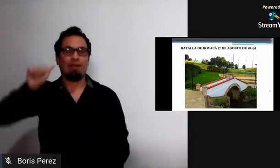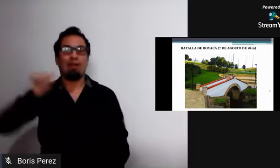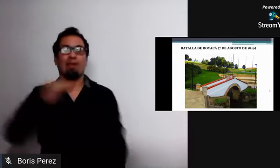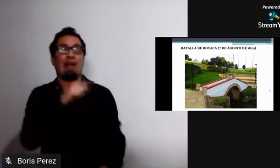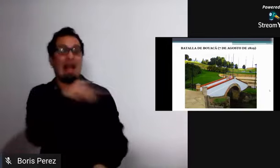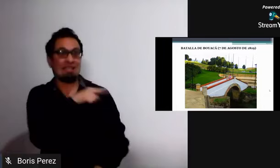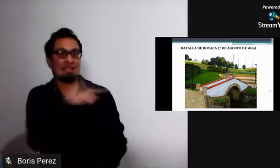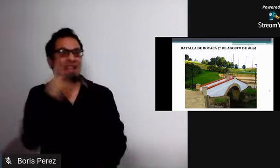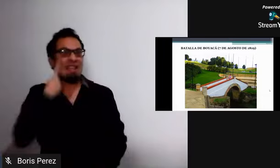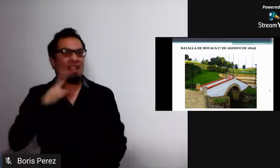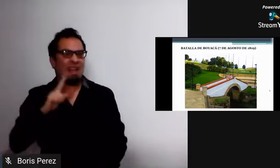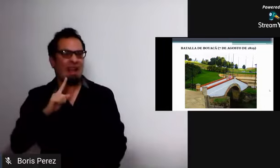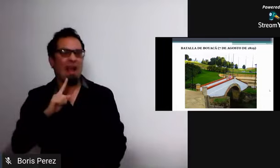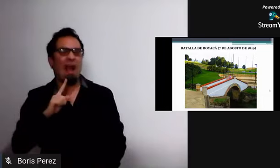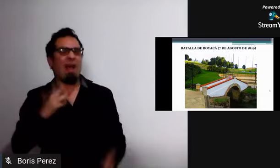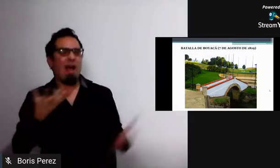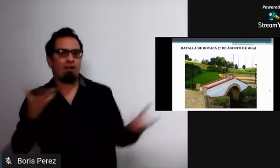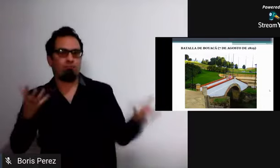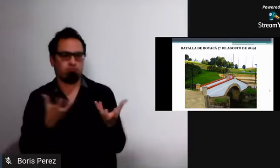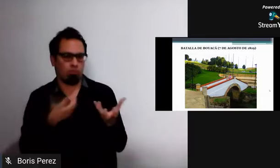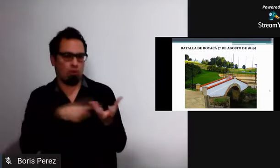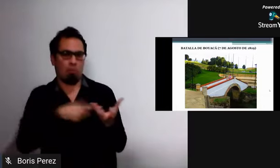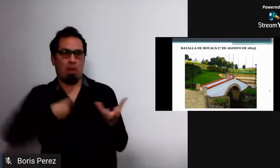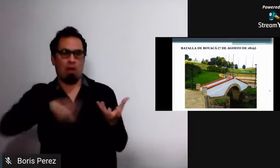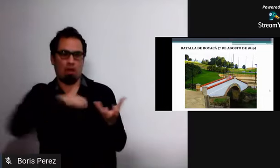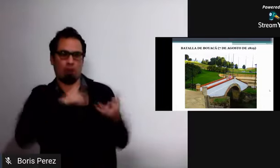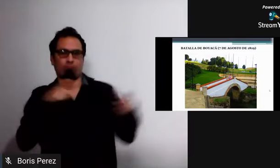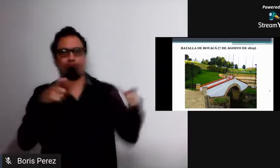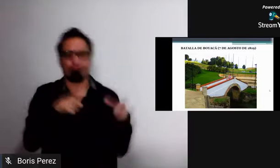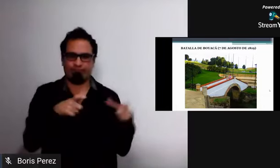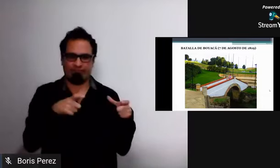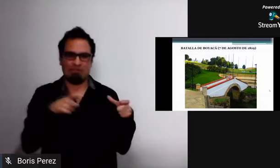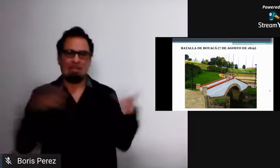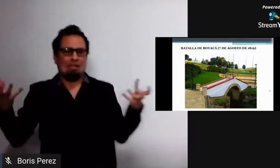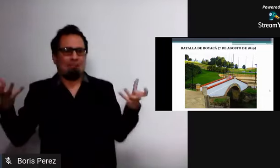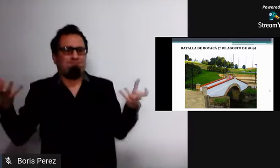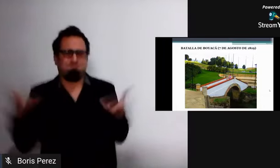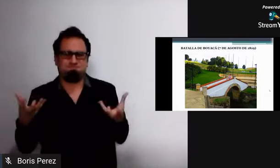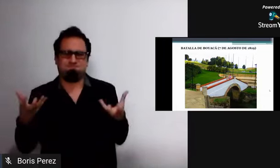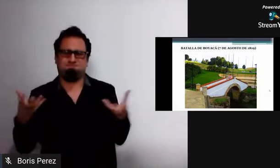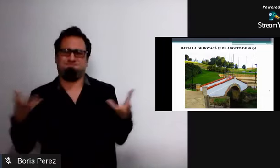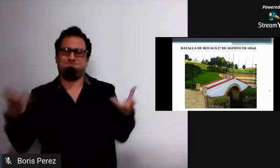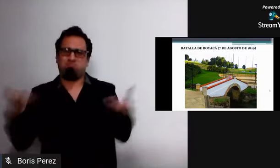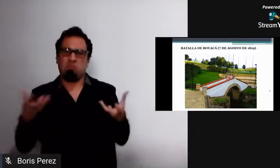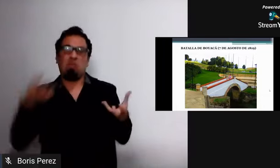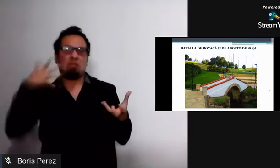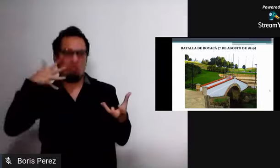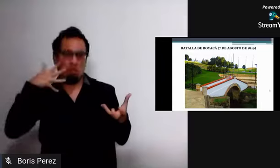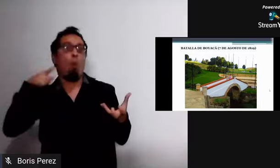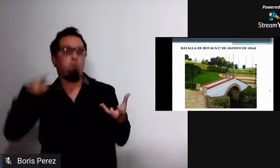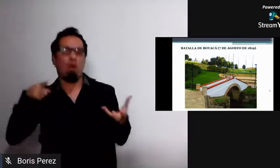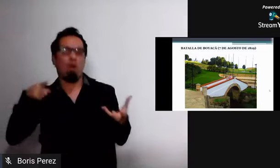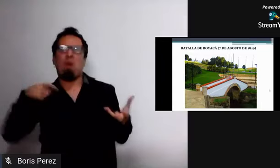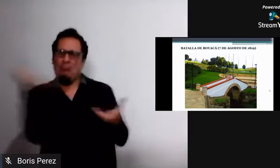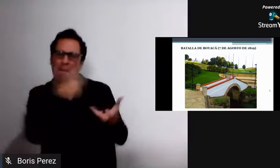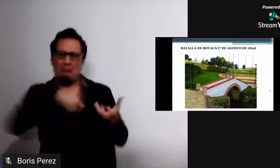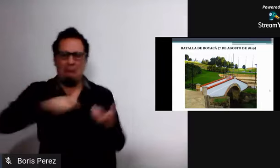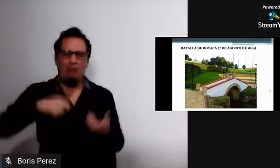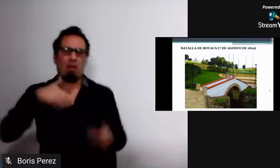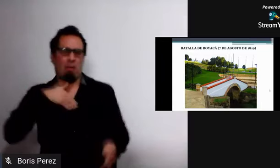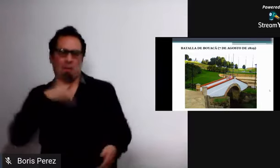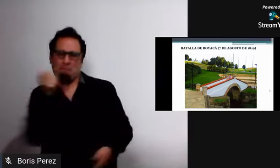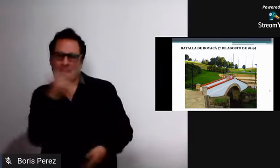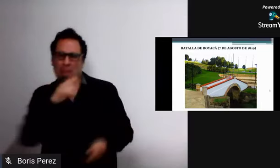territorio de América. No obstante, podemos visualizar allí